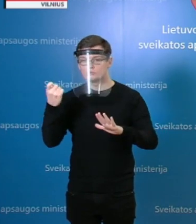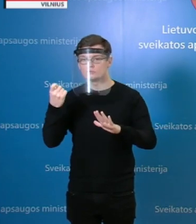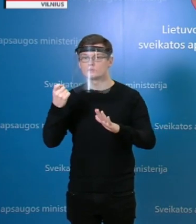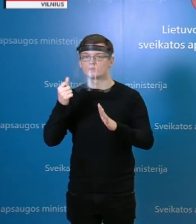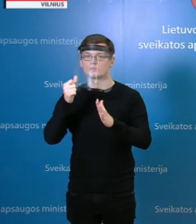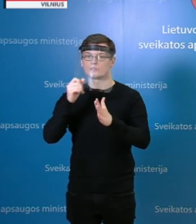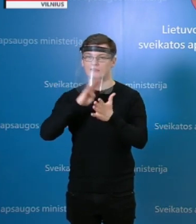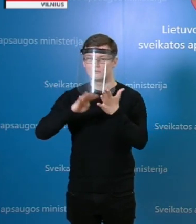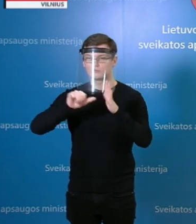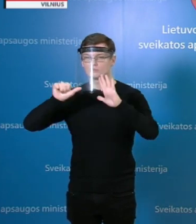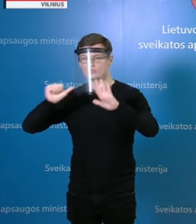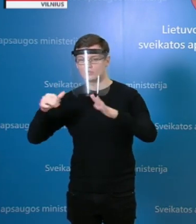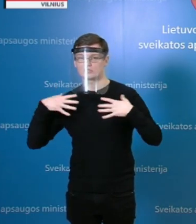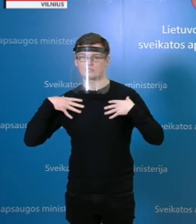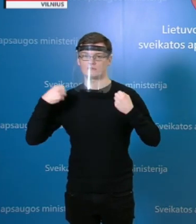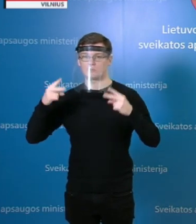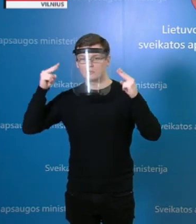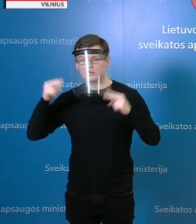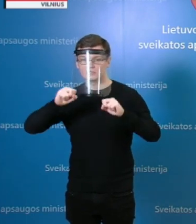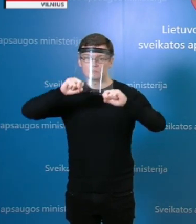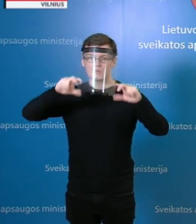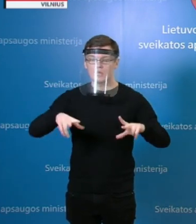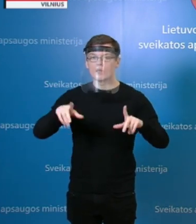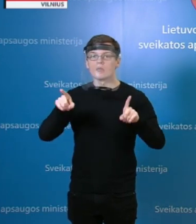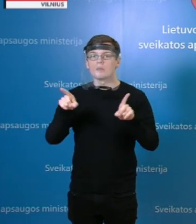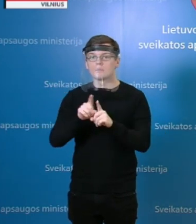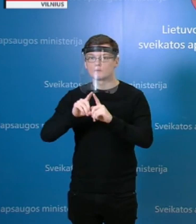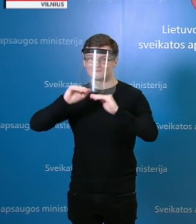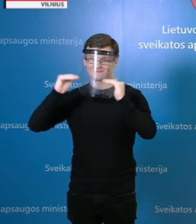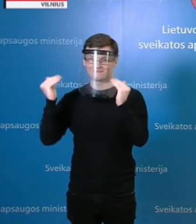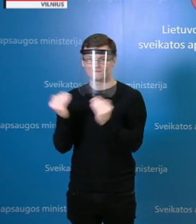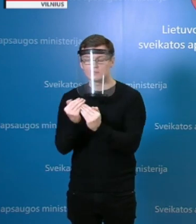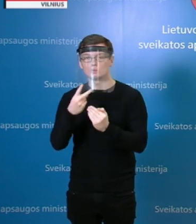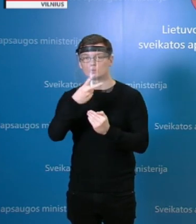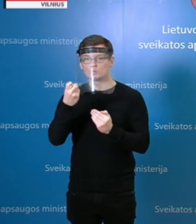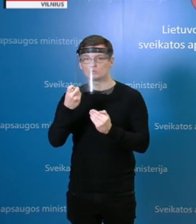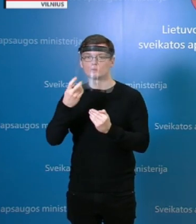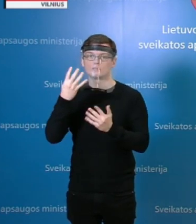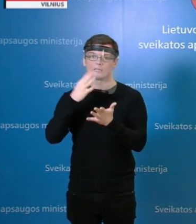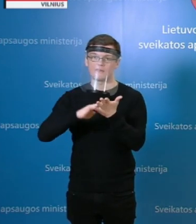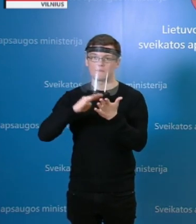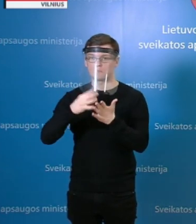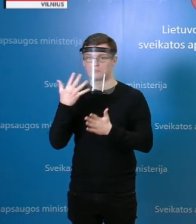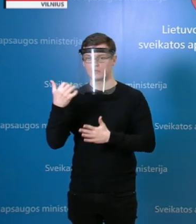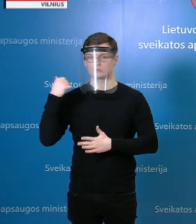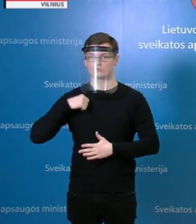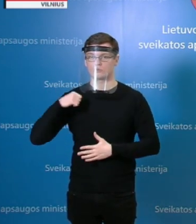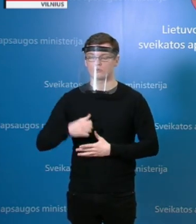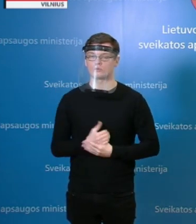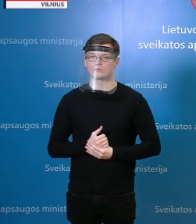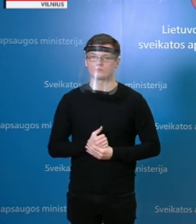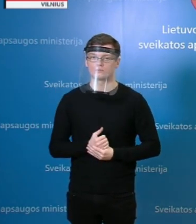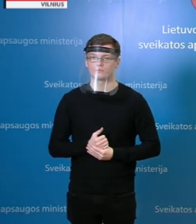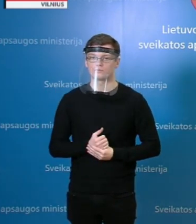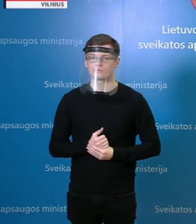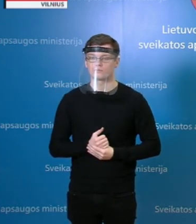priežiūros specialistai ir izoliacijoje yra 295 asmenys. Trumpai norėčiau apžvelgti per